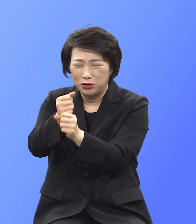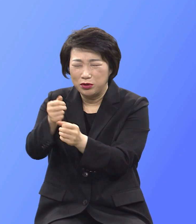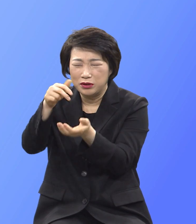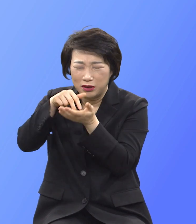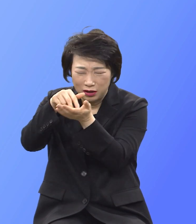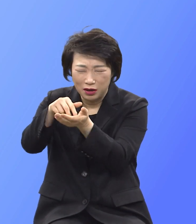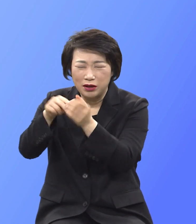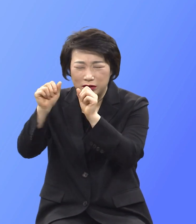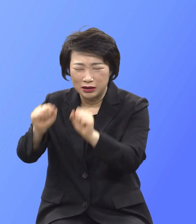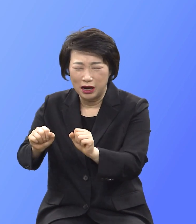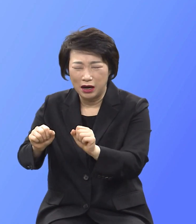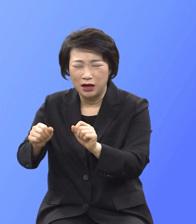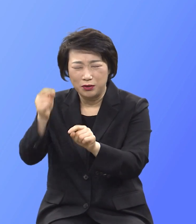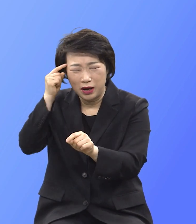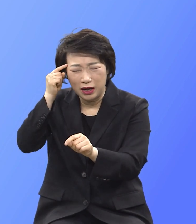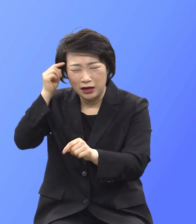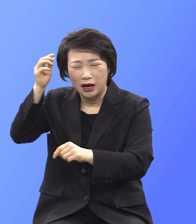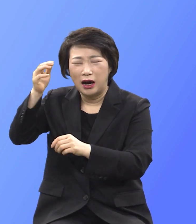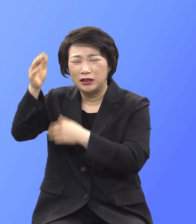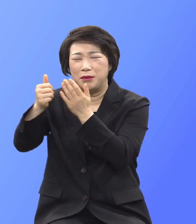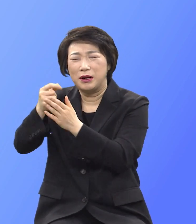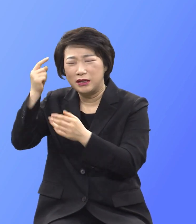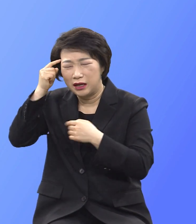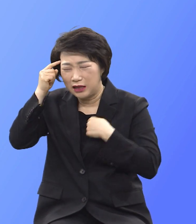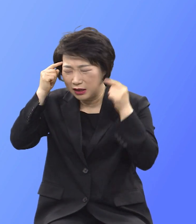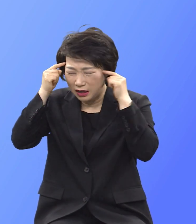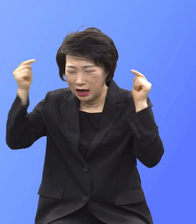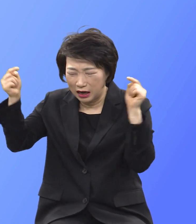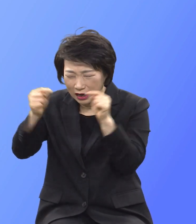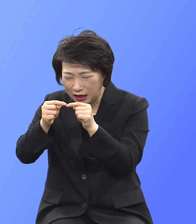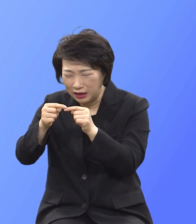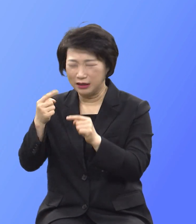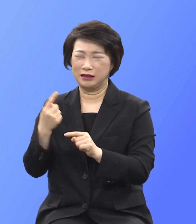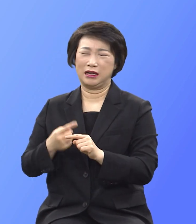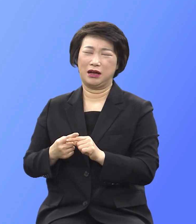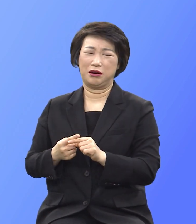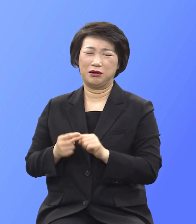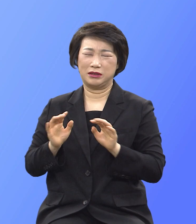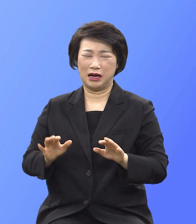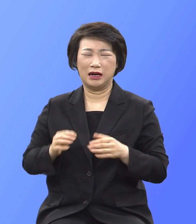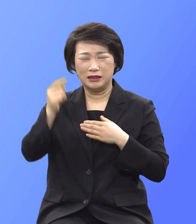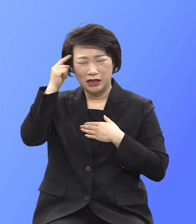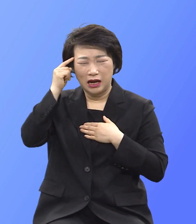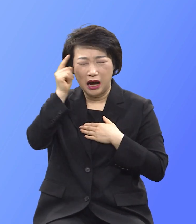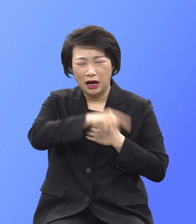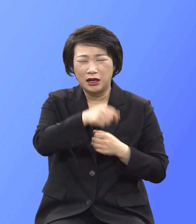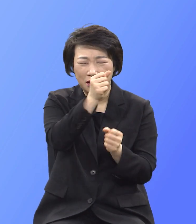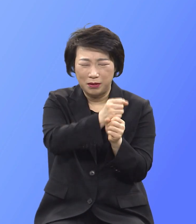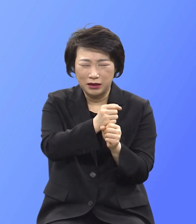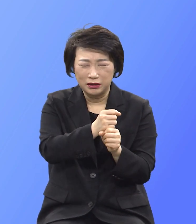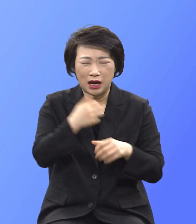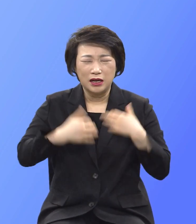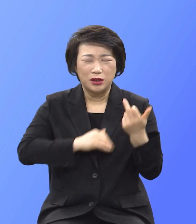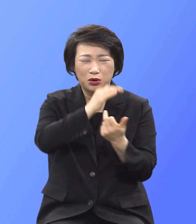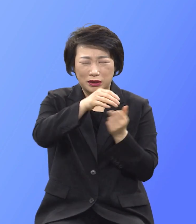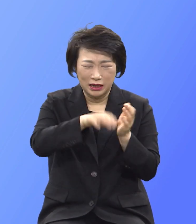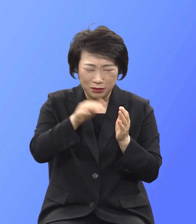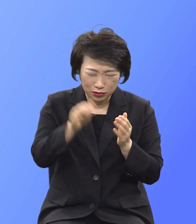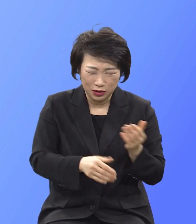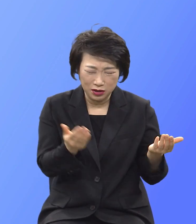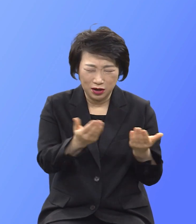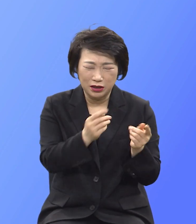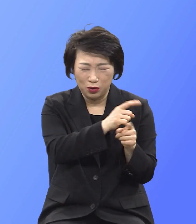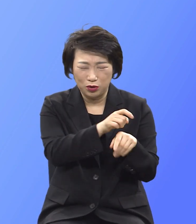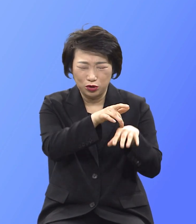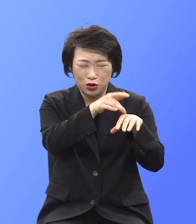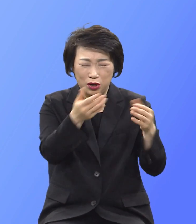살았습니다. 생각이 하나님의 생각과 같았기 때문입니다. 생각을 악하게 만드는 에덴부터 역사하는